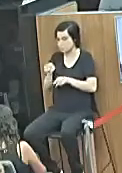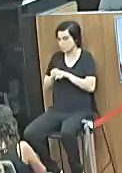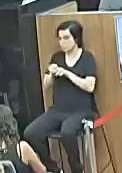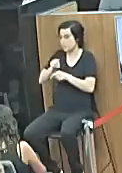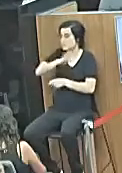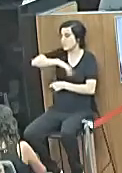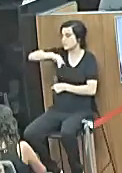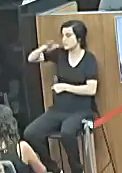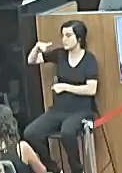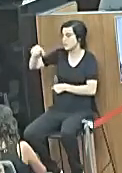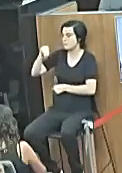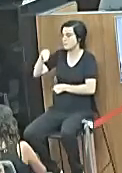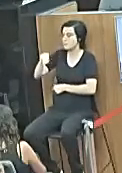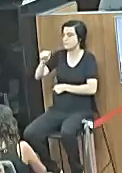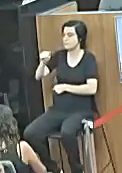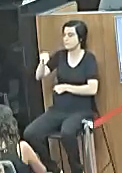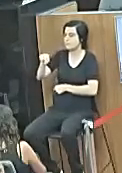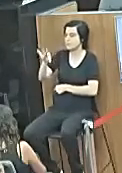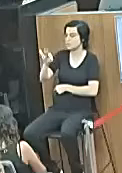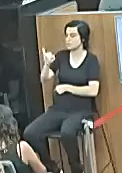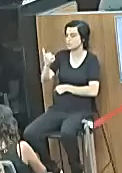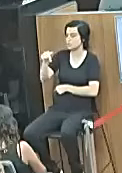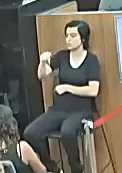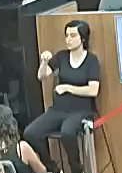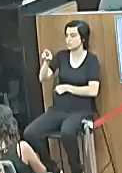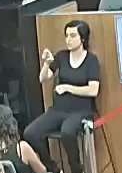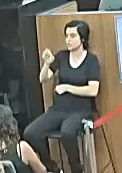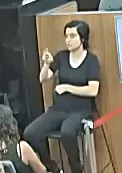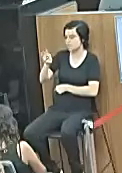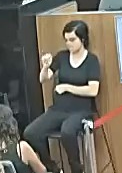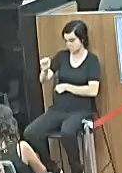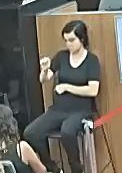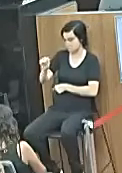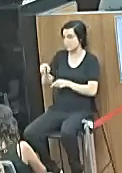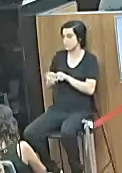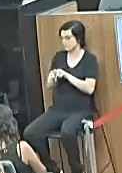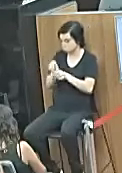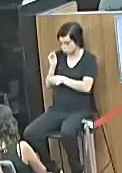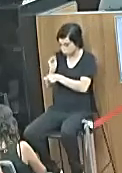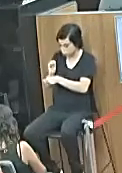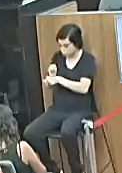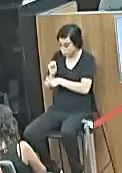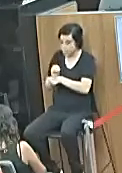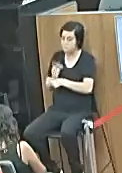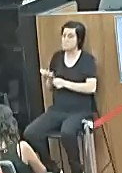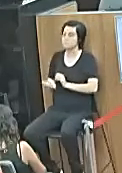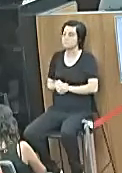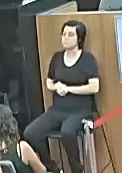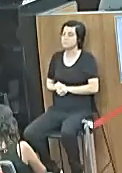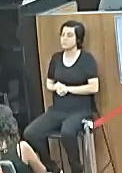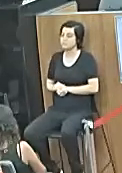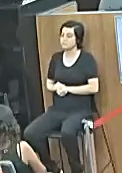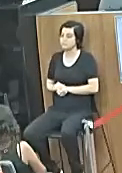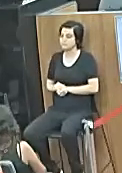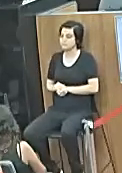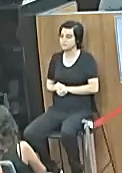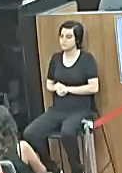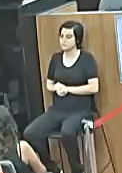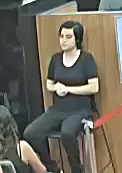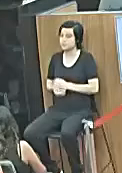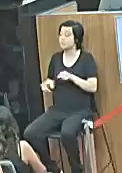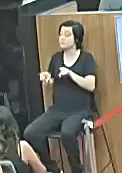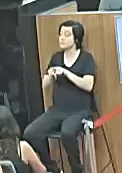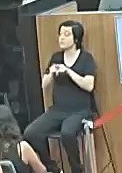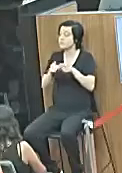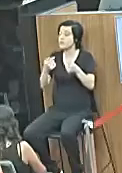viabilizar no âmbito das ações do programa 120 linha de final lamento que os municípios não